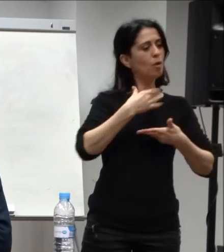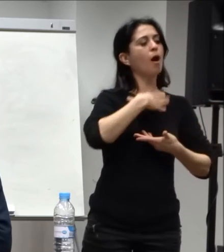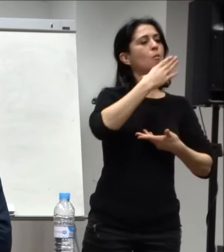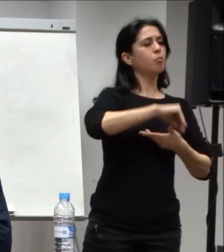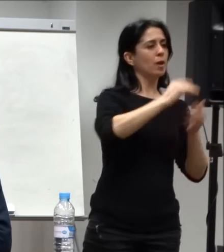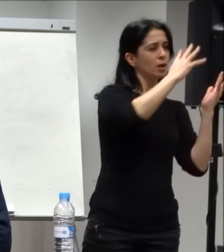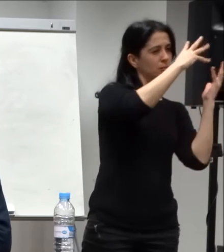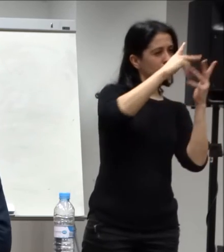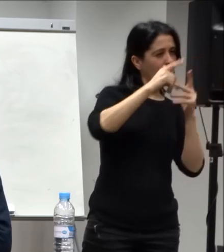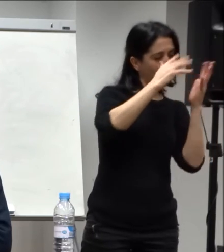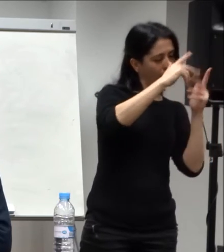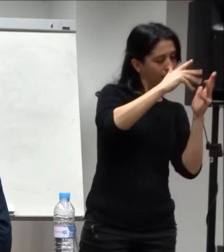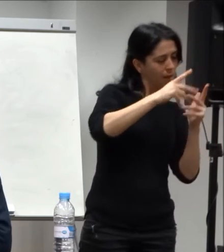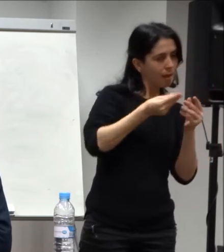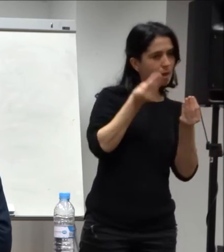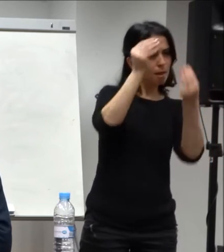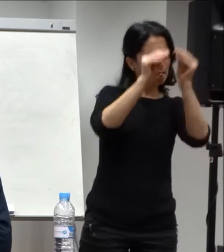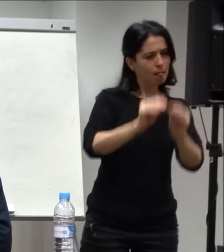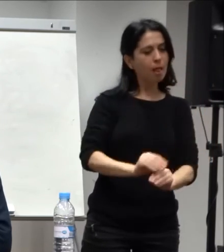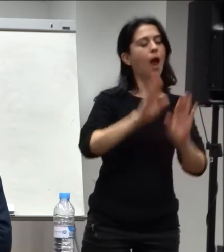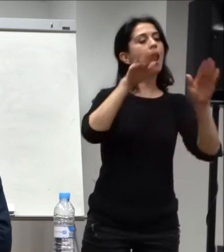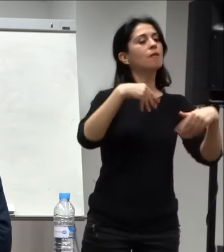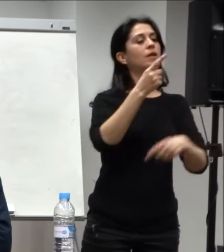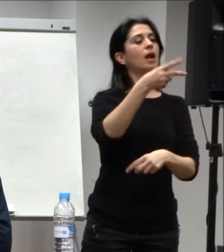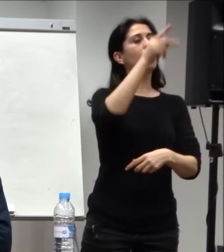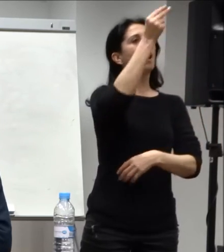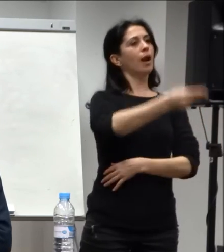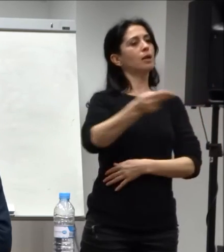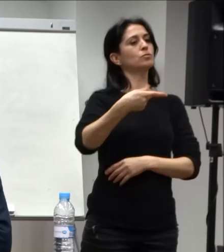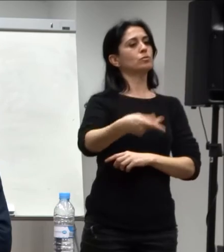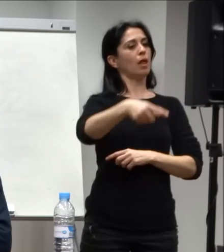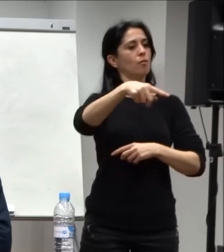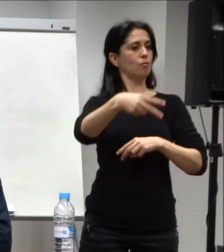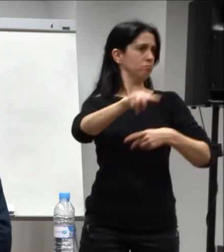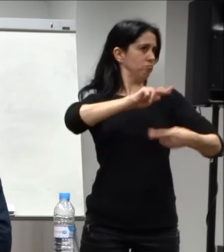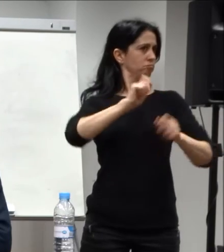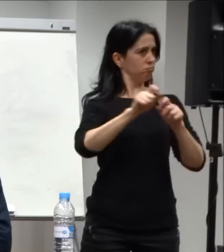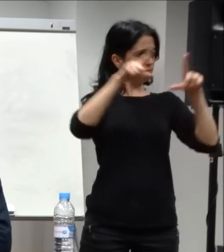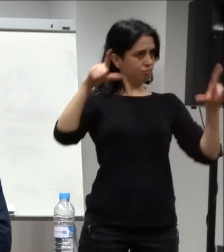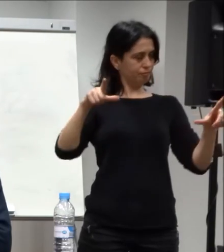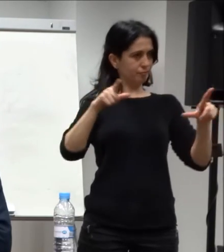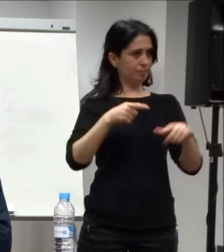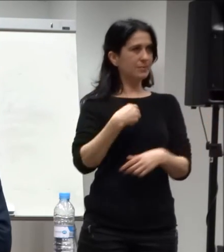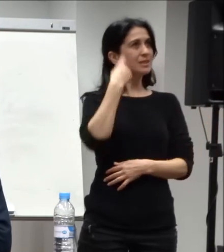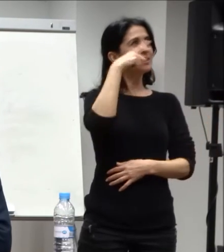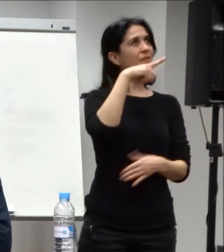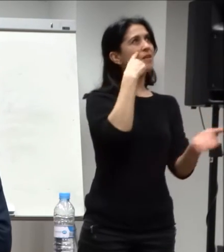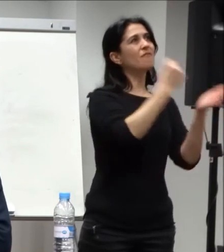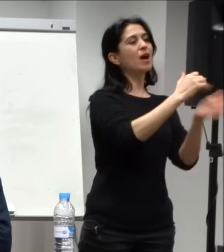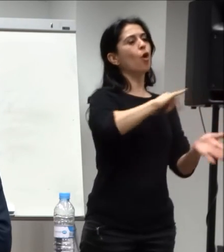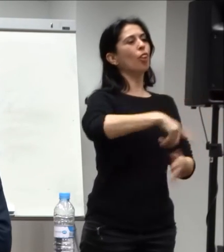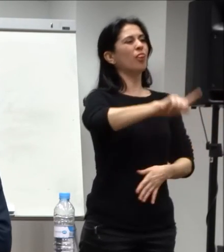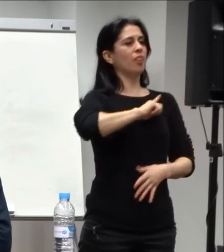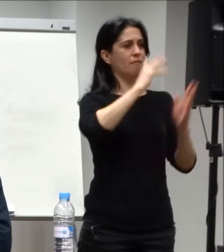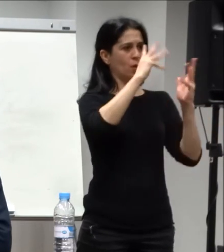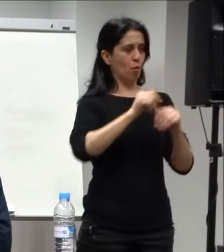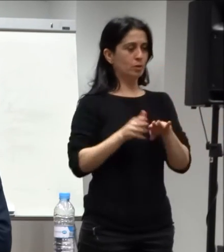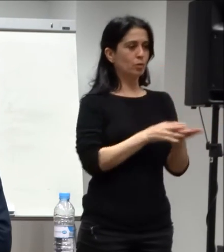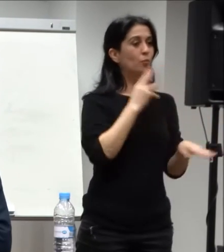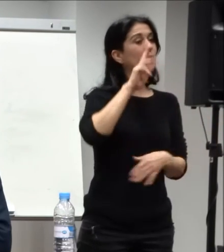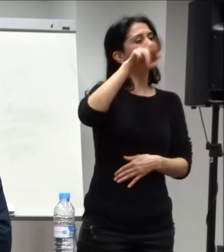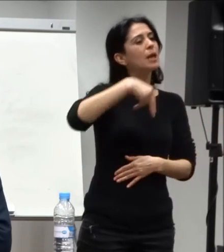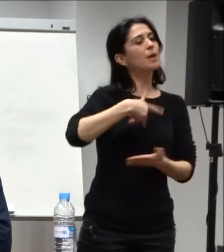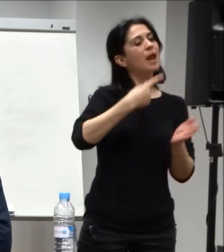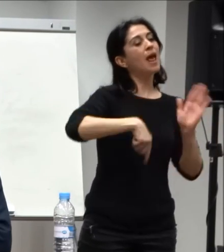Eso también lo diremos. ¿Vale? Y si nos da tiempo, hablaremos también de una nueva cláusula abusiva, que son los gastos de formalización de la